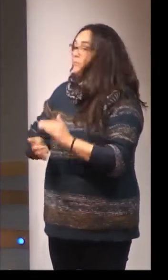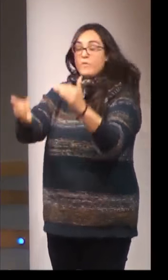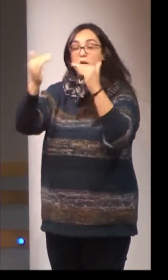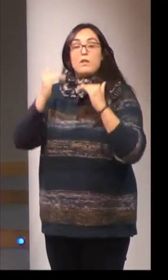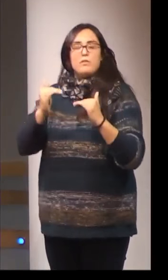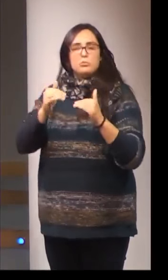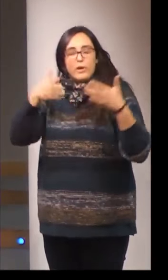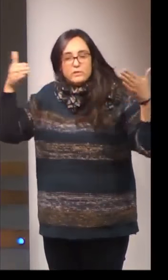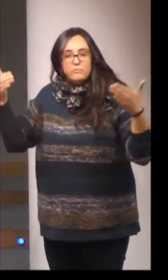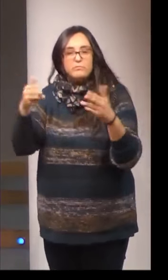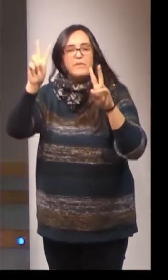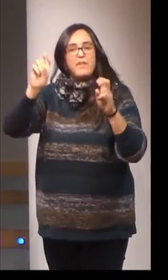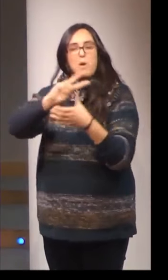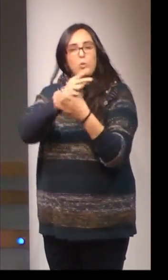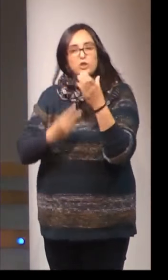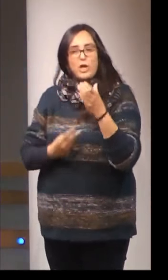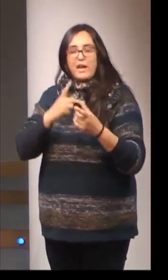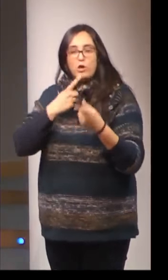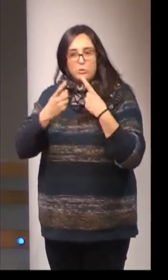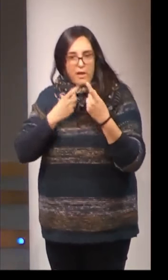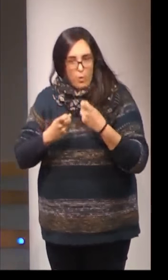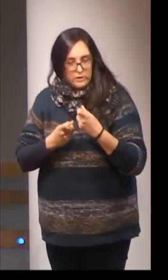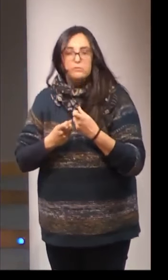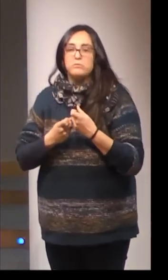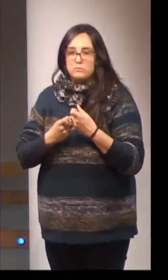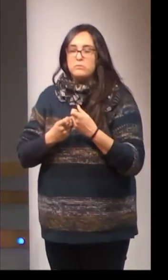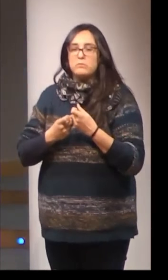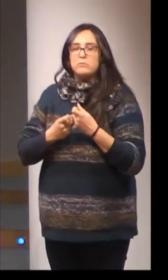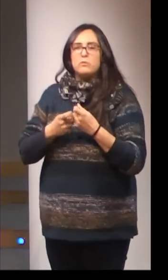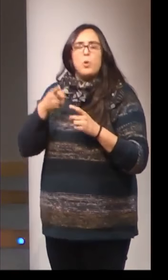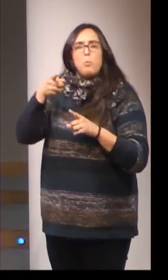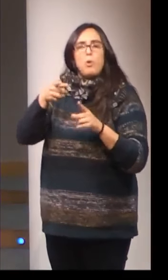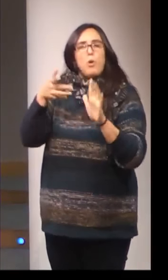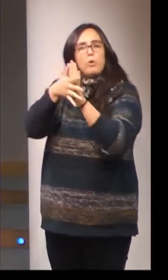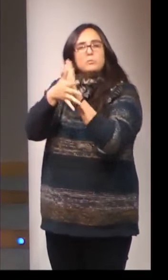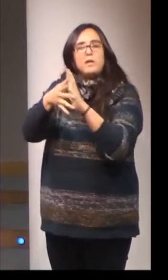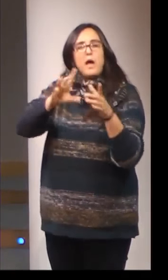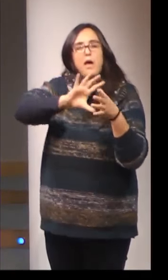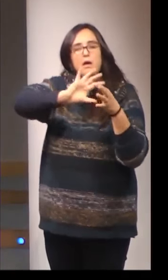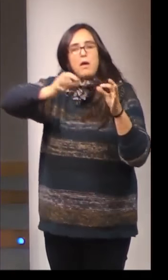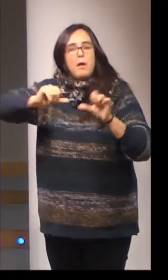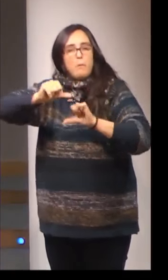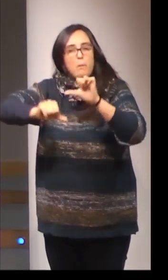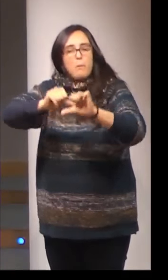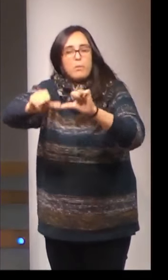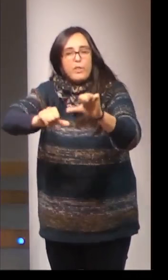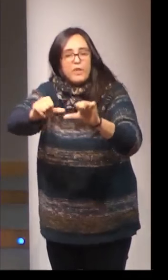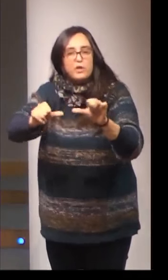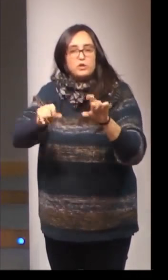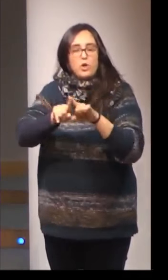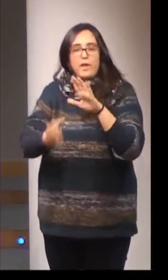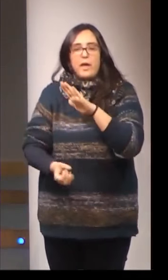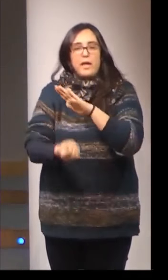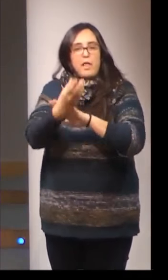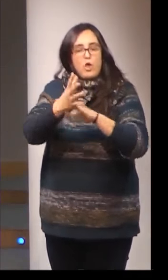pruebas de lengua de signos. Después me voy a centrar en los cuestionarios bilingües, explicando el